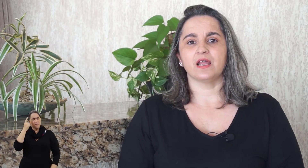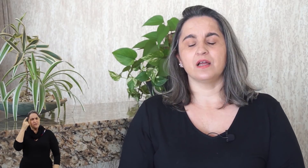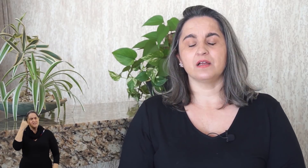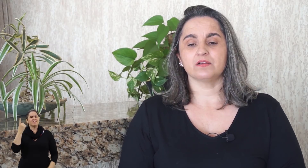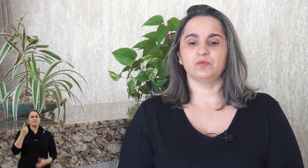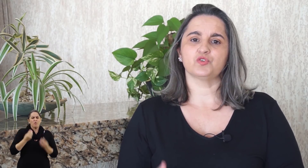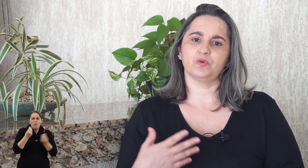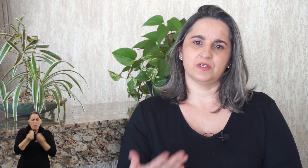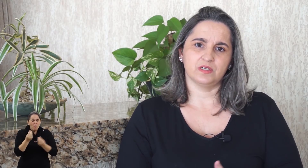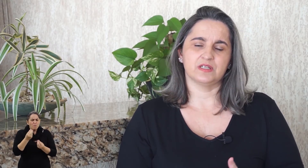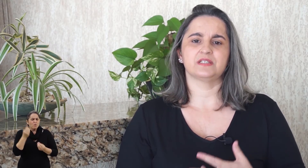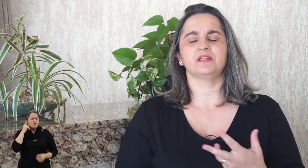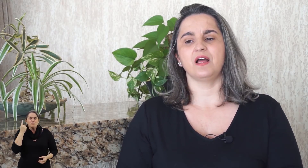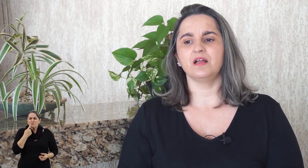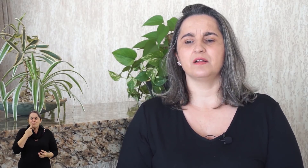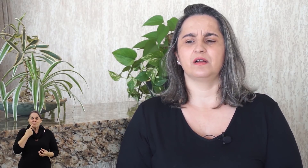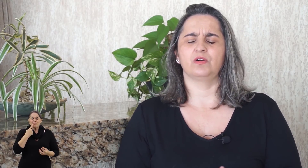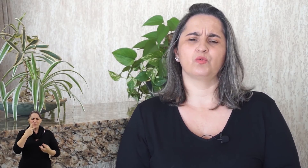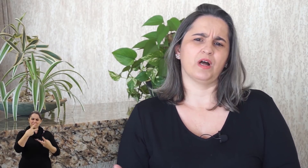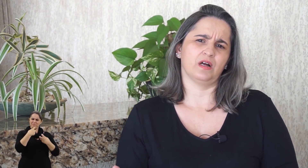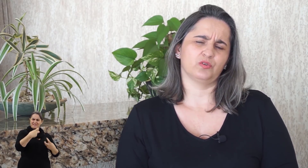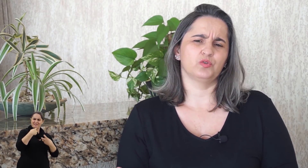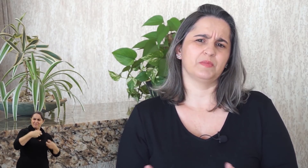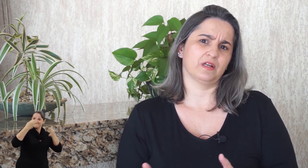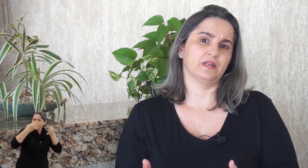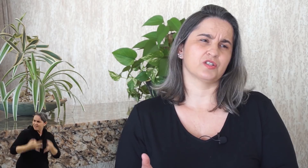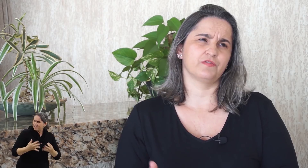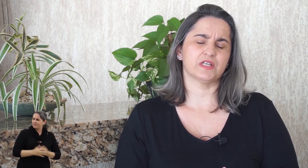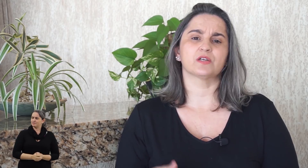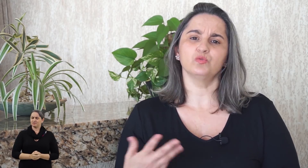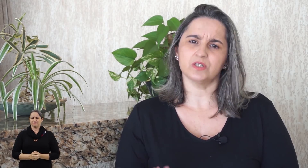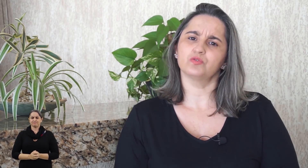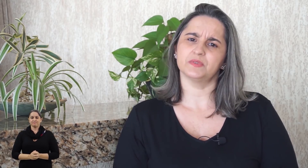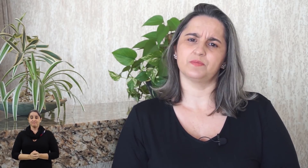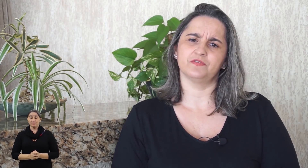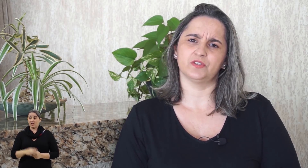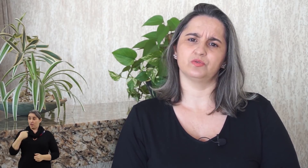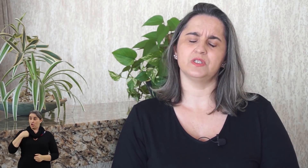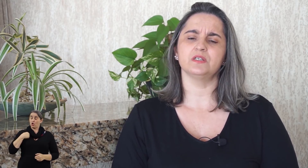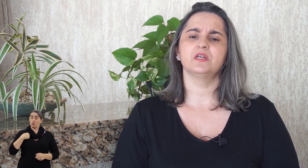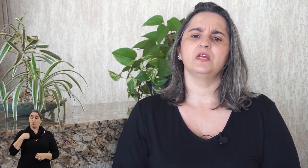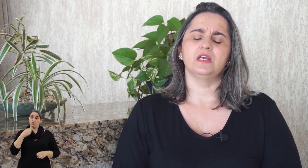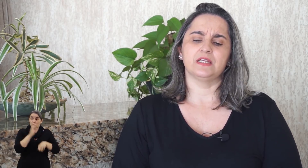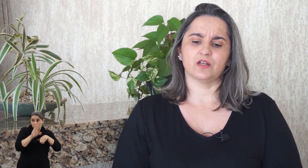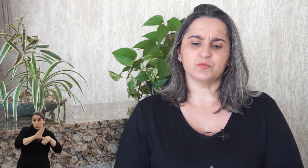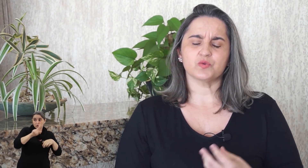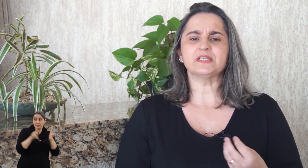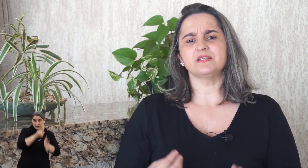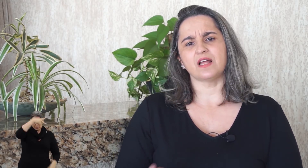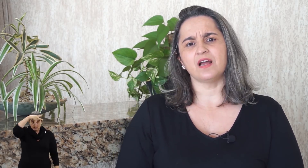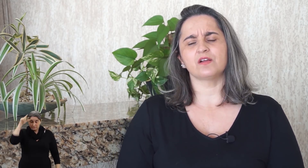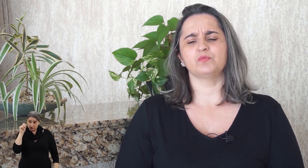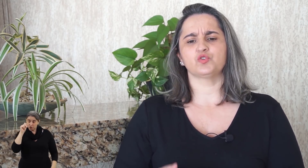E ela começou a ensinar, a turma, acho que foi a segunda turma da prefeitura, e ela